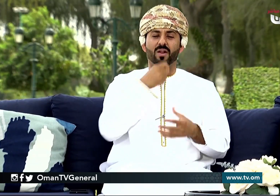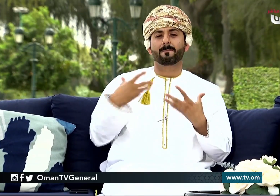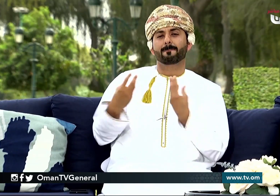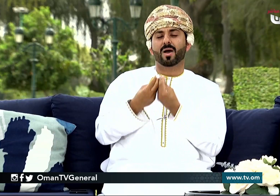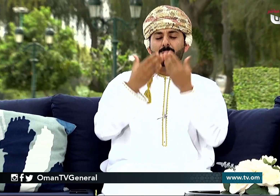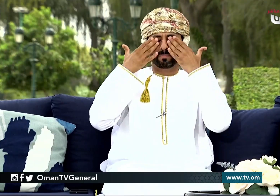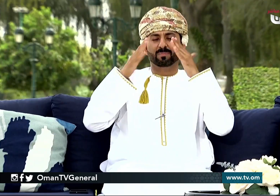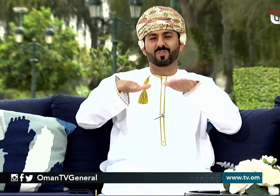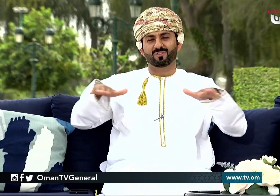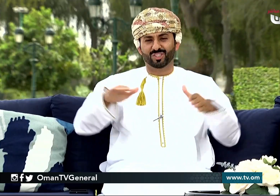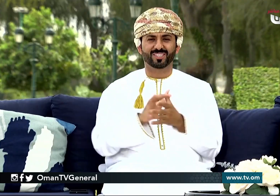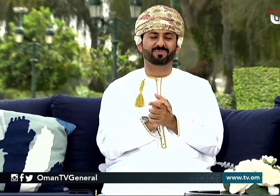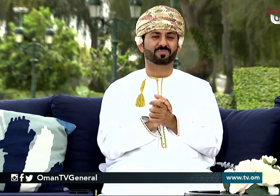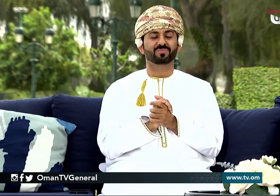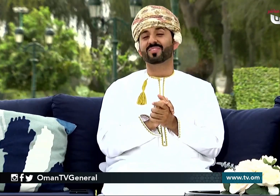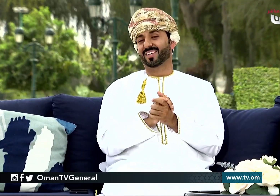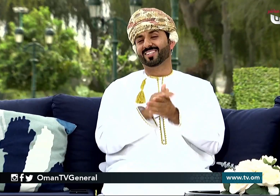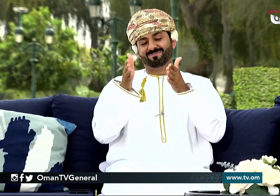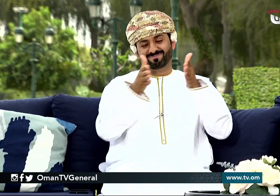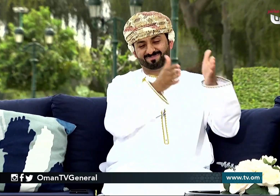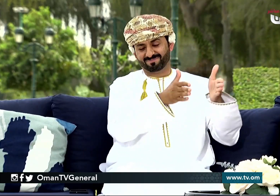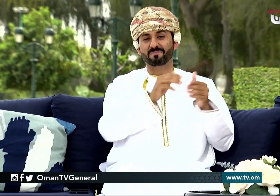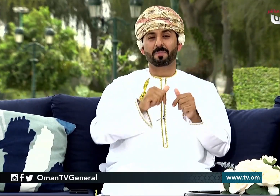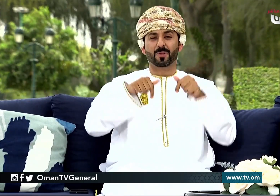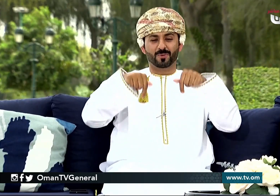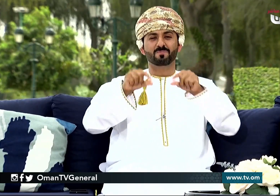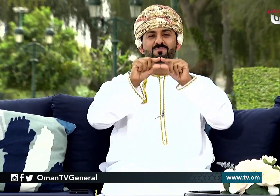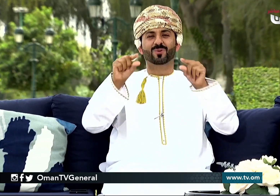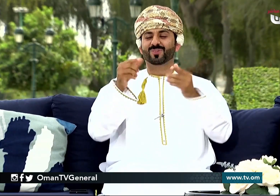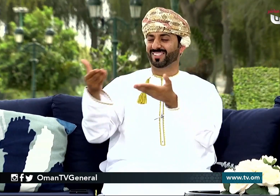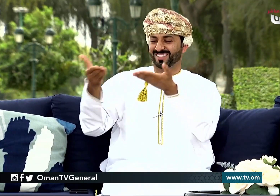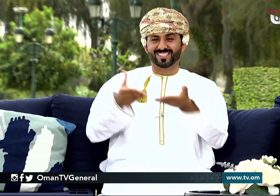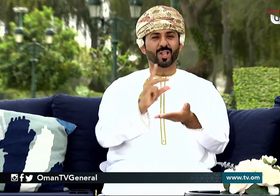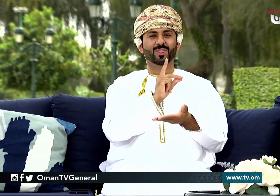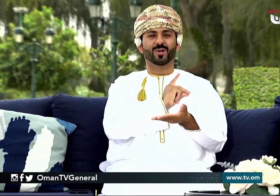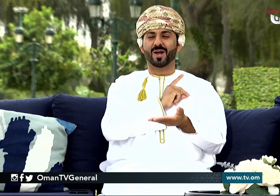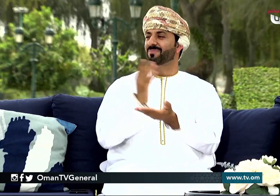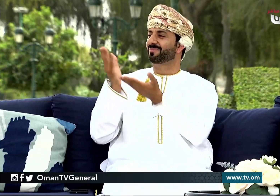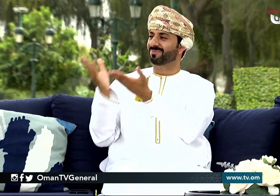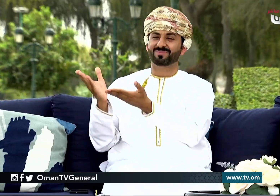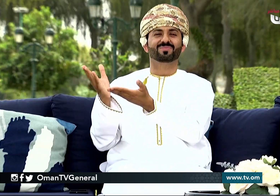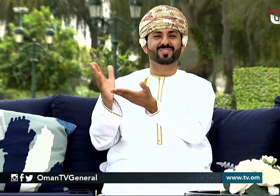العمانية الأولى في المجال الإعلامي وخاص بذوي الإعاقة. اليوم أيضا موضوعي وضيوفي كذلك من